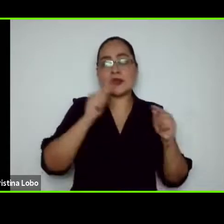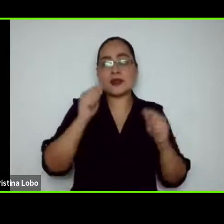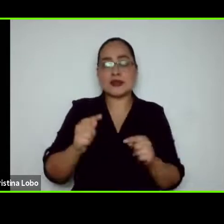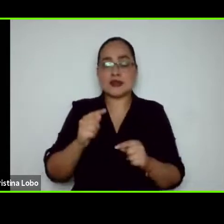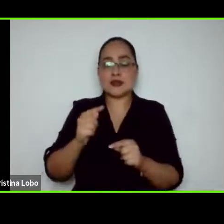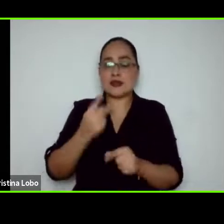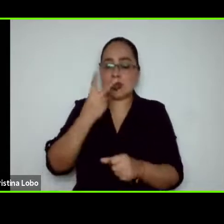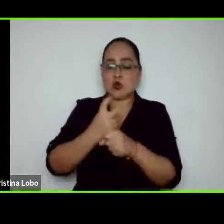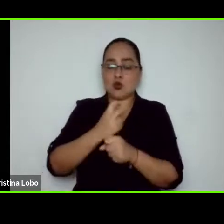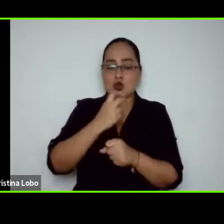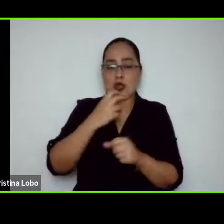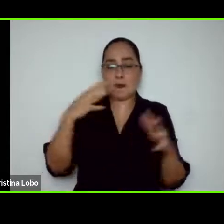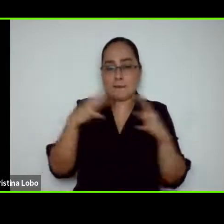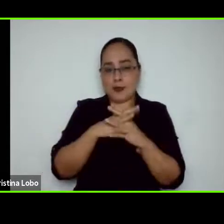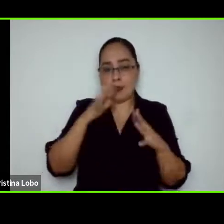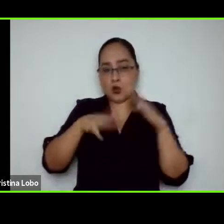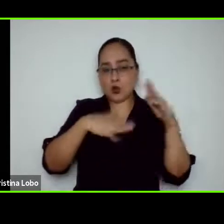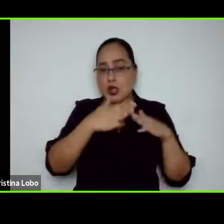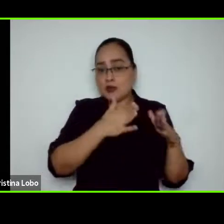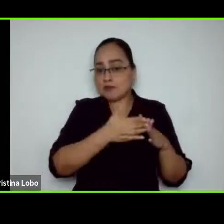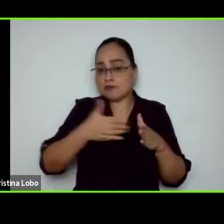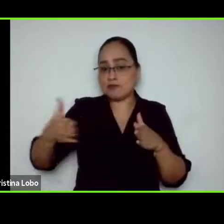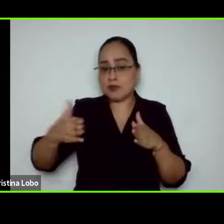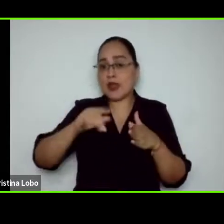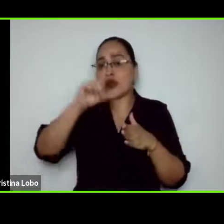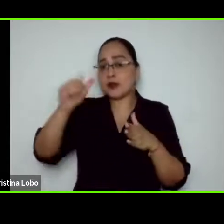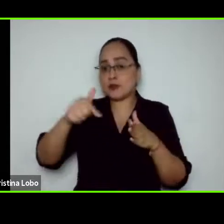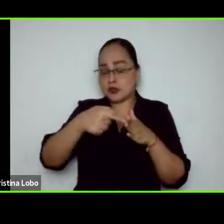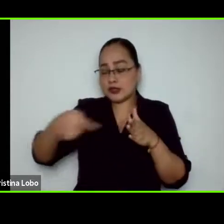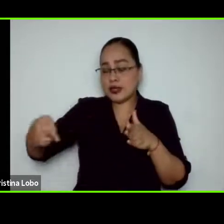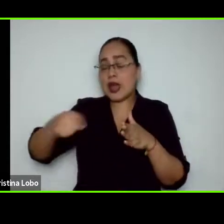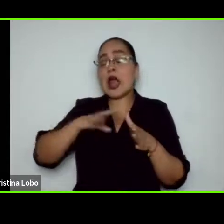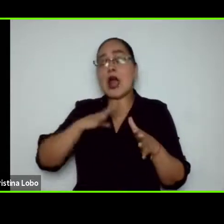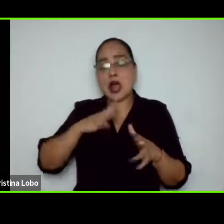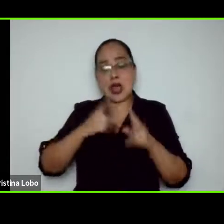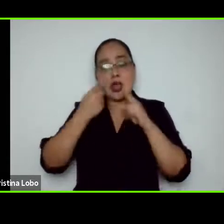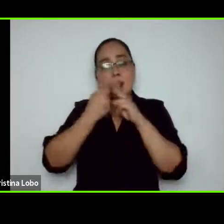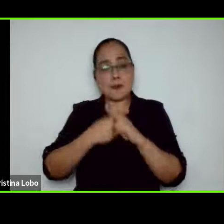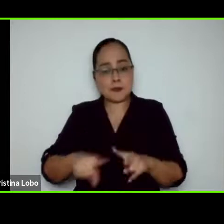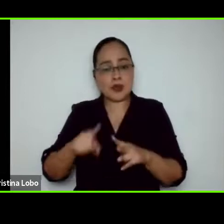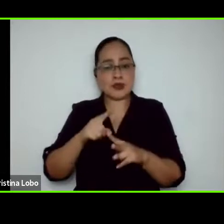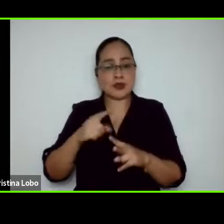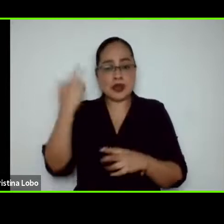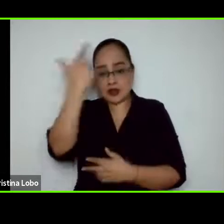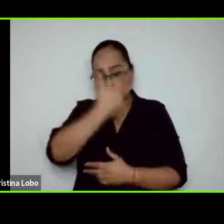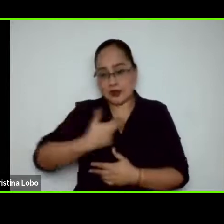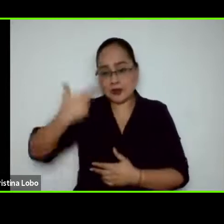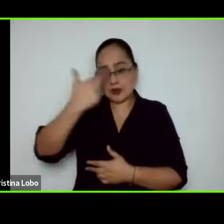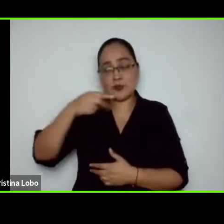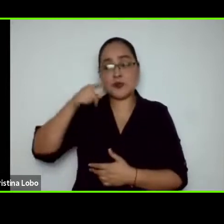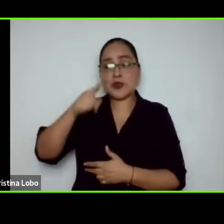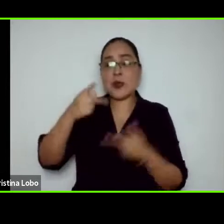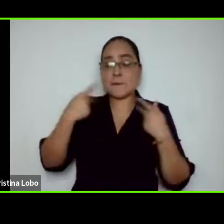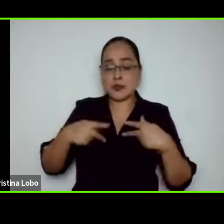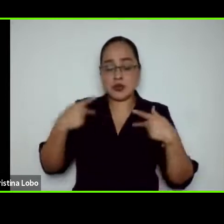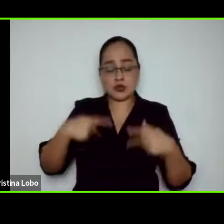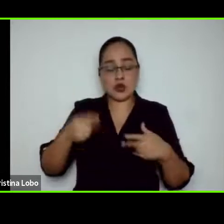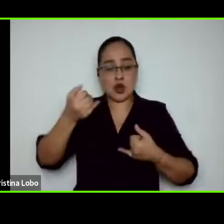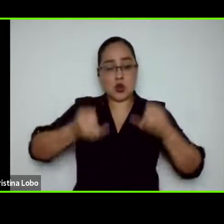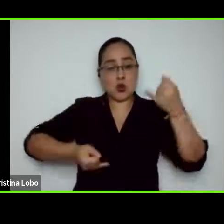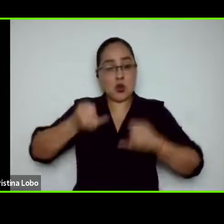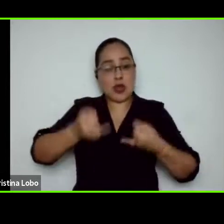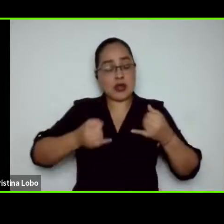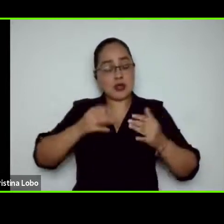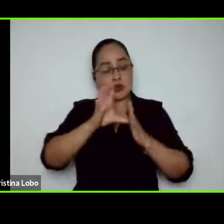segunda posguerra. Ya decía, bajo una concepción sustantiva de la democracia en la que los jueces constitucionales tienen como